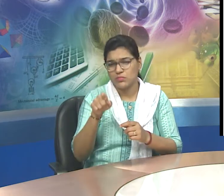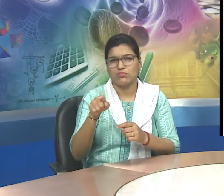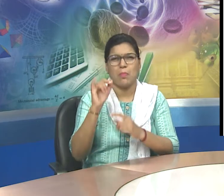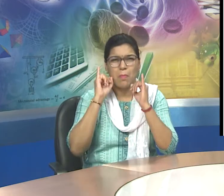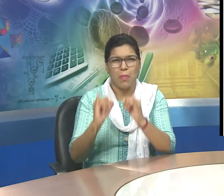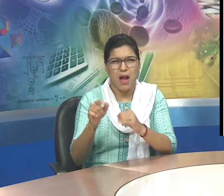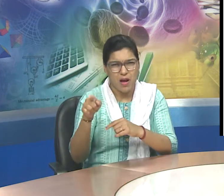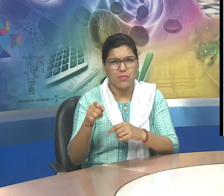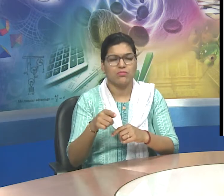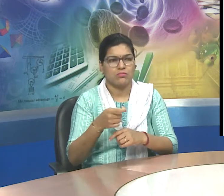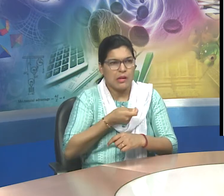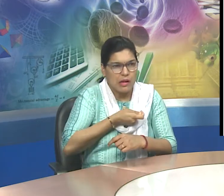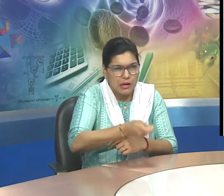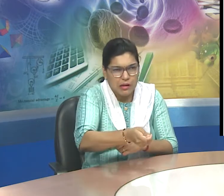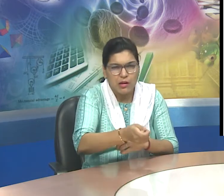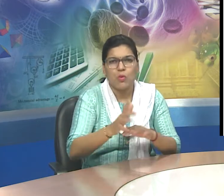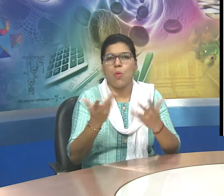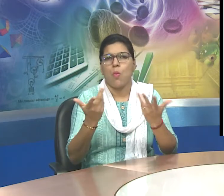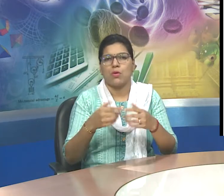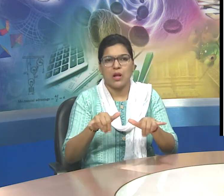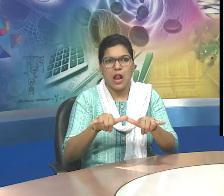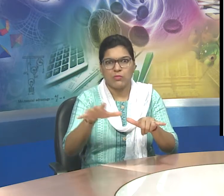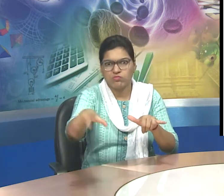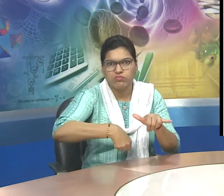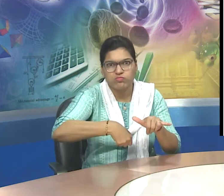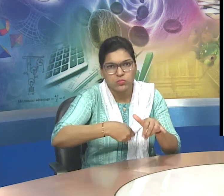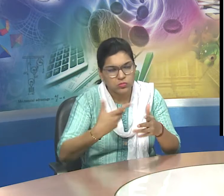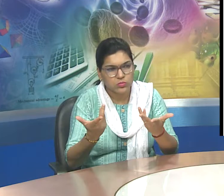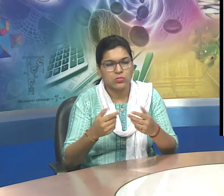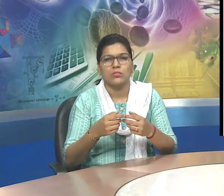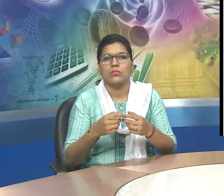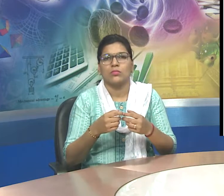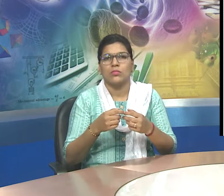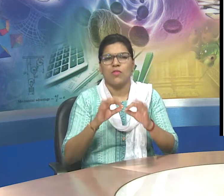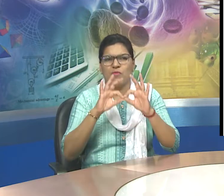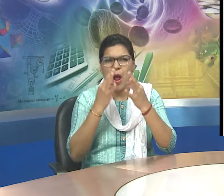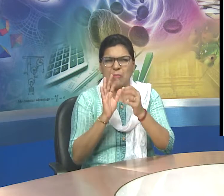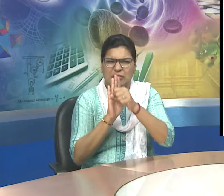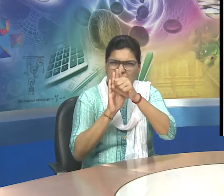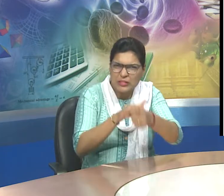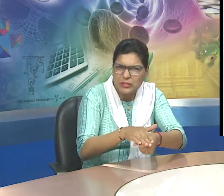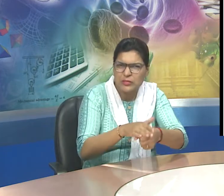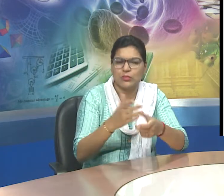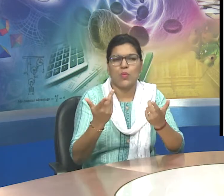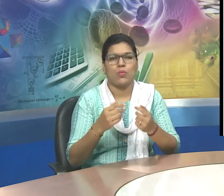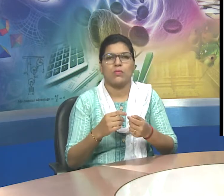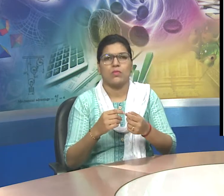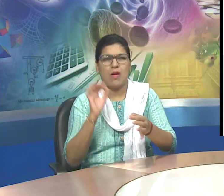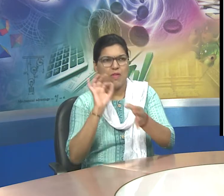अर्थात दंड। जब किसी ने कोई गलत काम किया हो, जैसे चोरी कर ली, या किसी ने किसी को दबाया